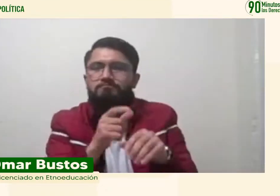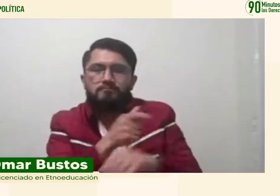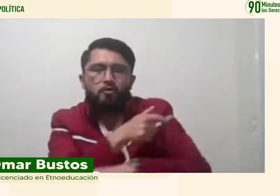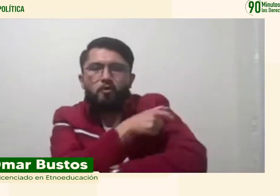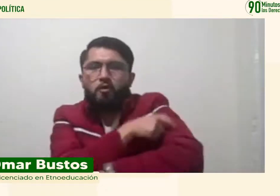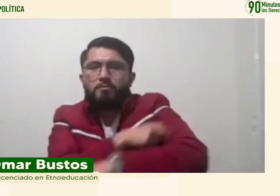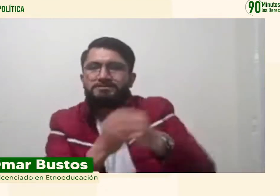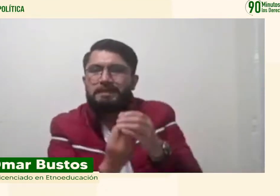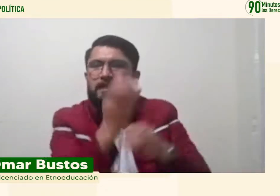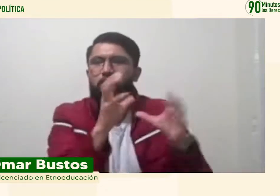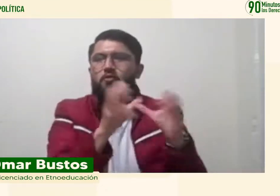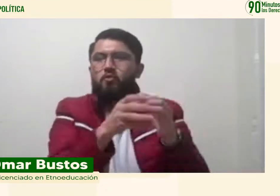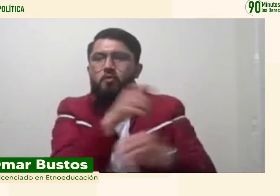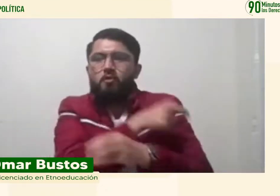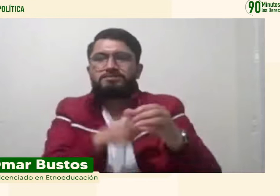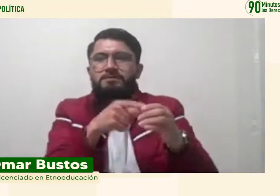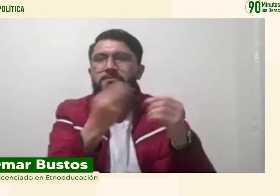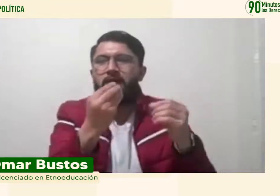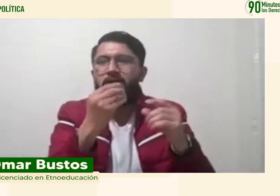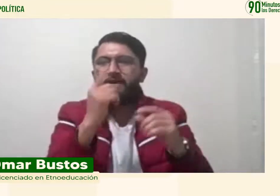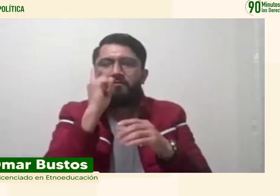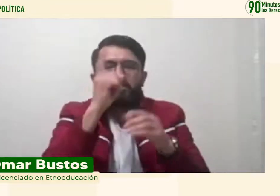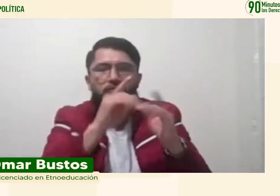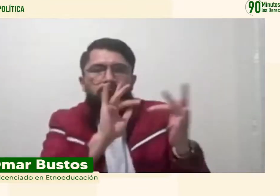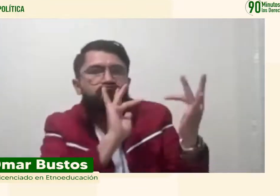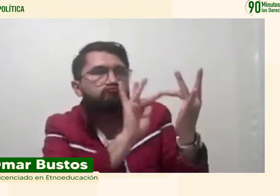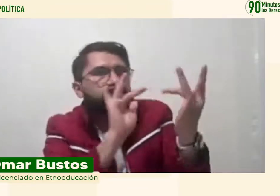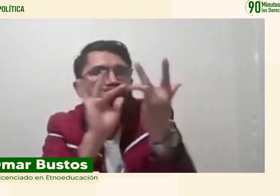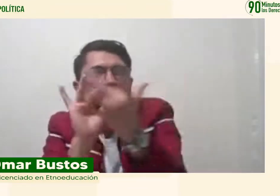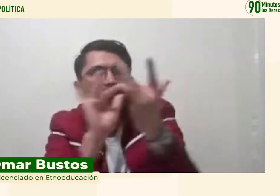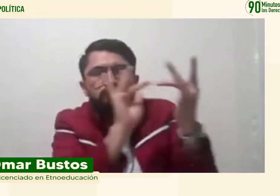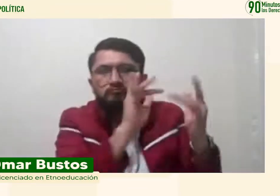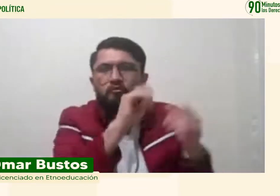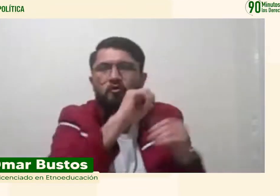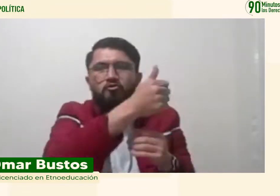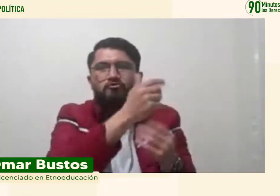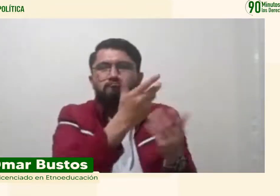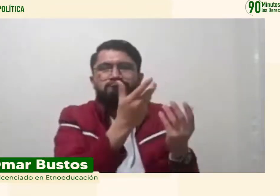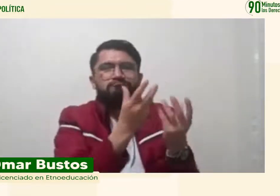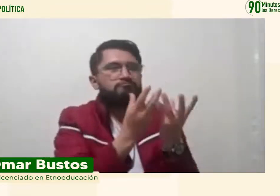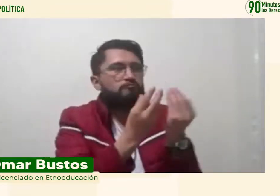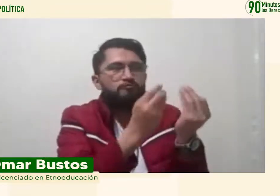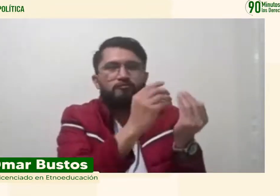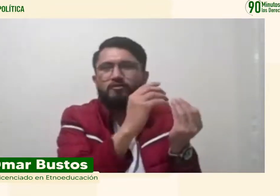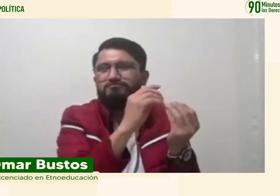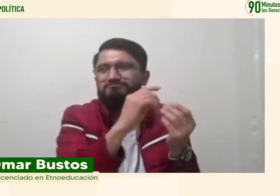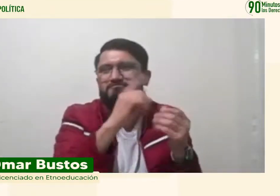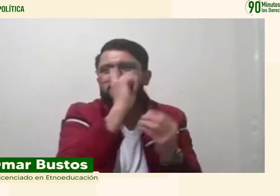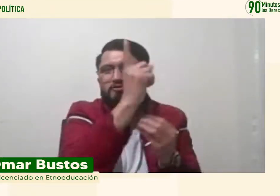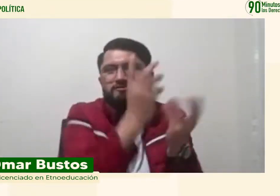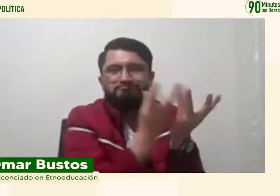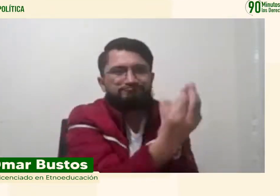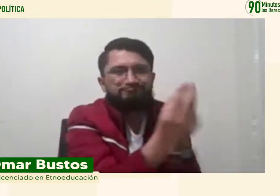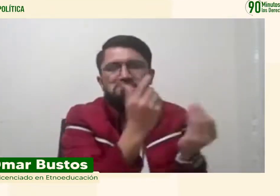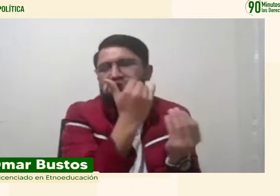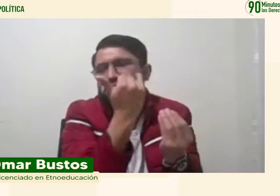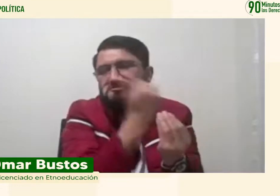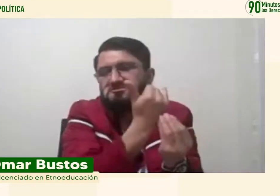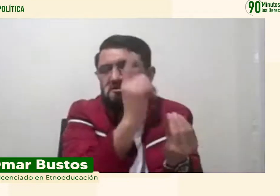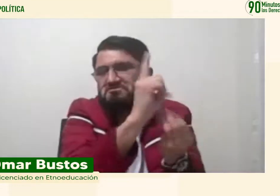no esperas col también el comité de las asociaciones parte en el contacto con otros grupos otros grupos